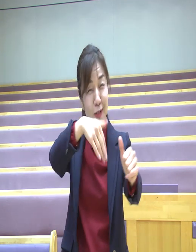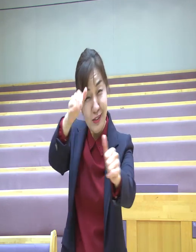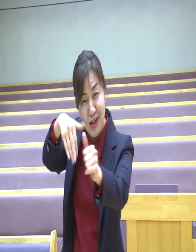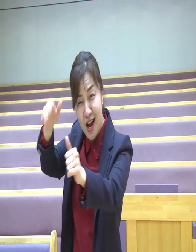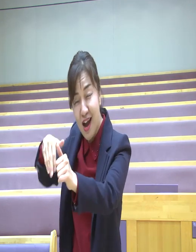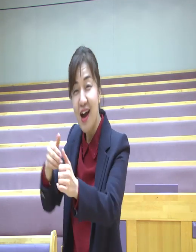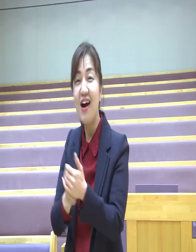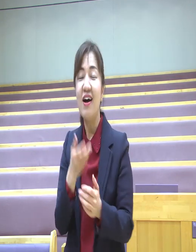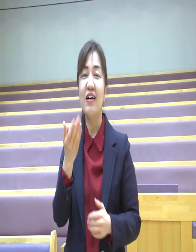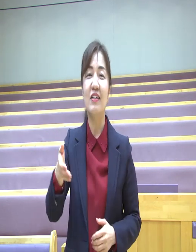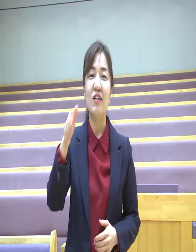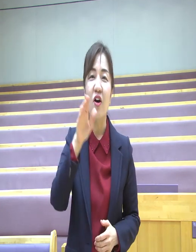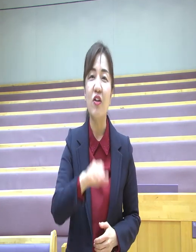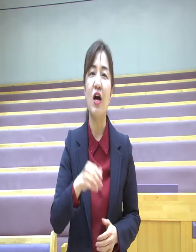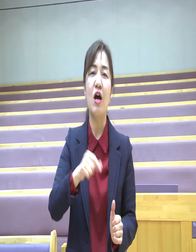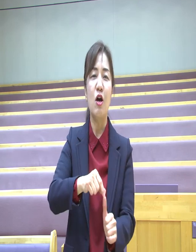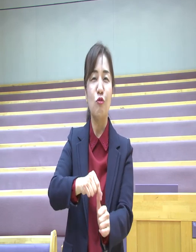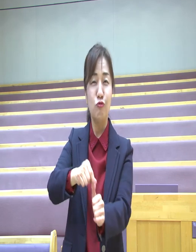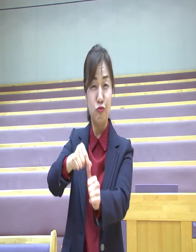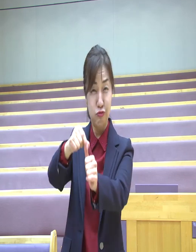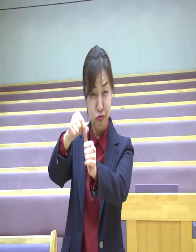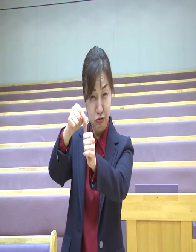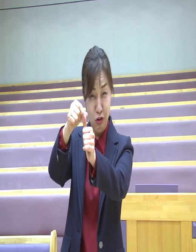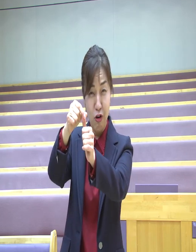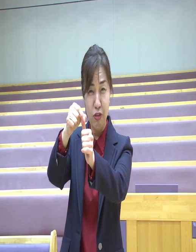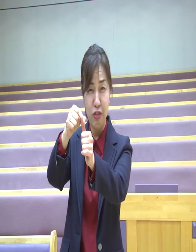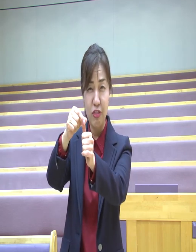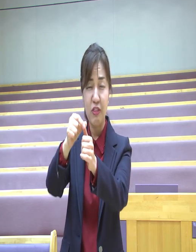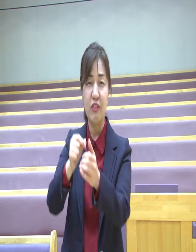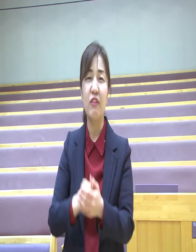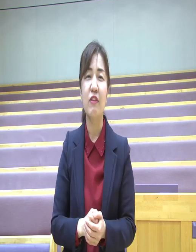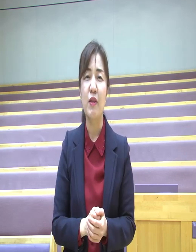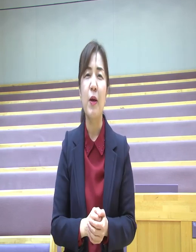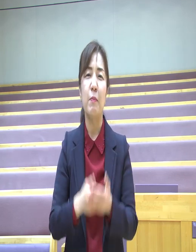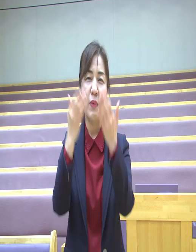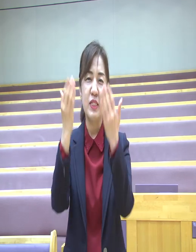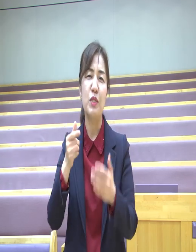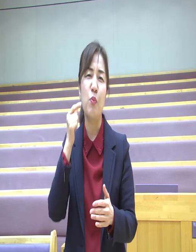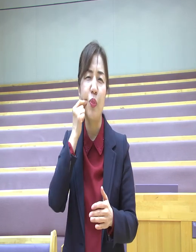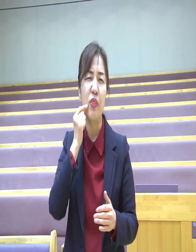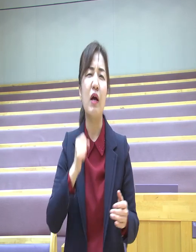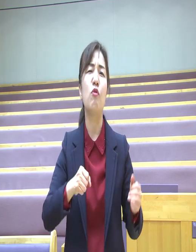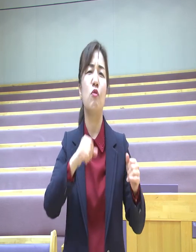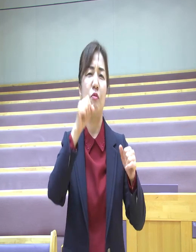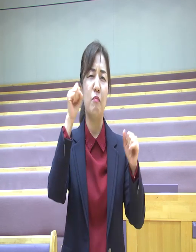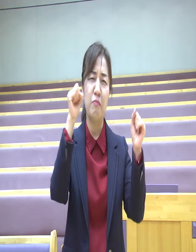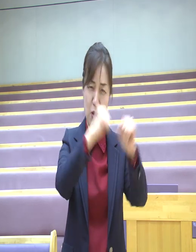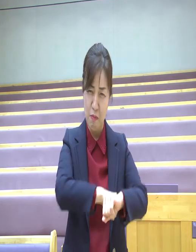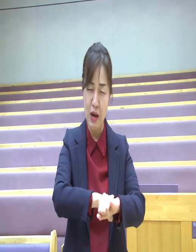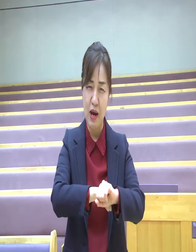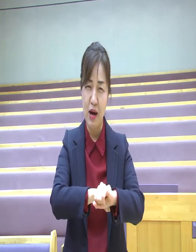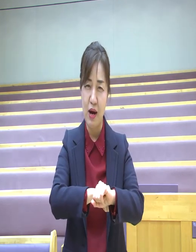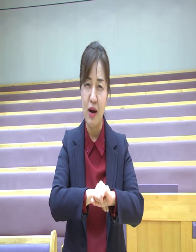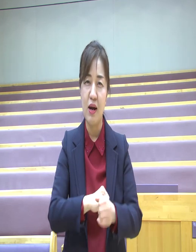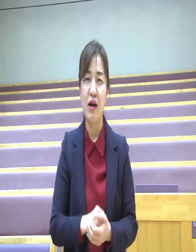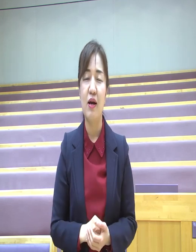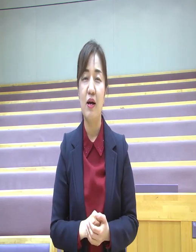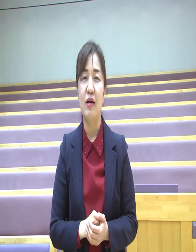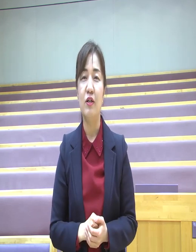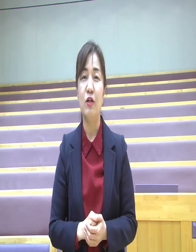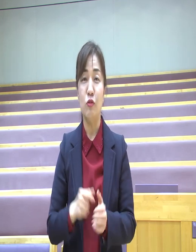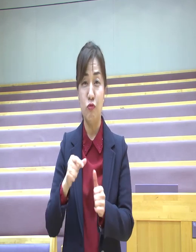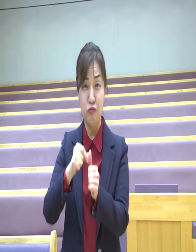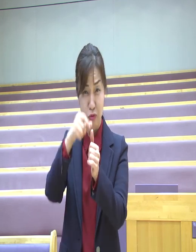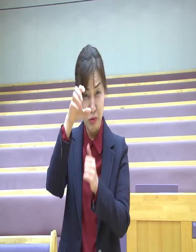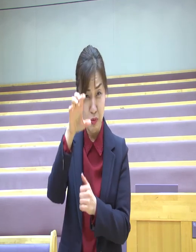초청받았지만 결국 그 구원에서 결국은 멸망한, 그 구원의 자리 가운데 있었지만 결국